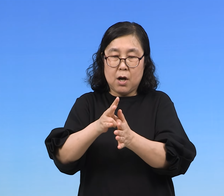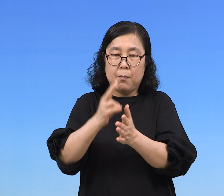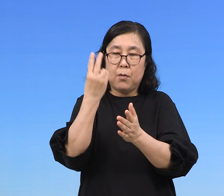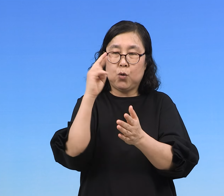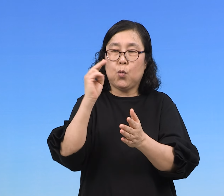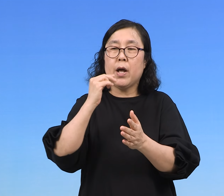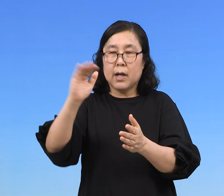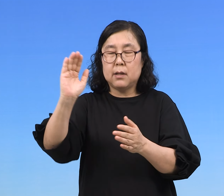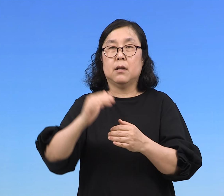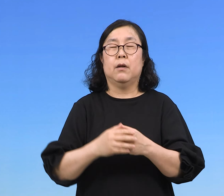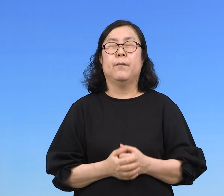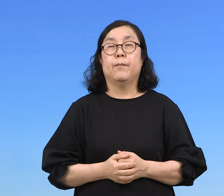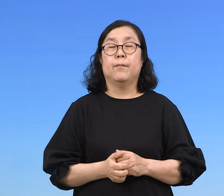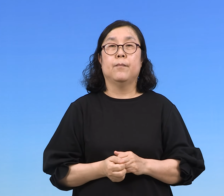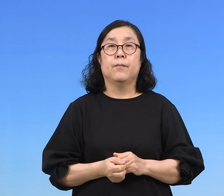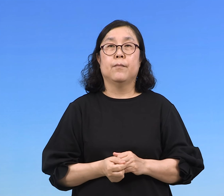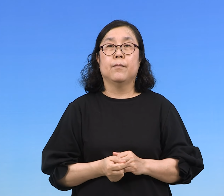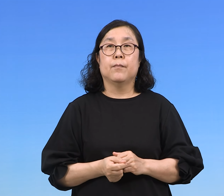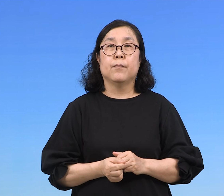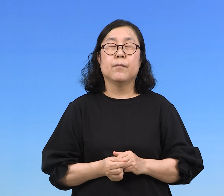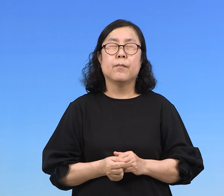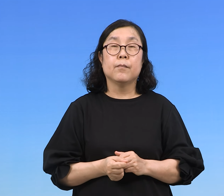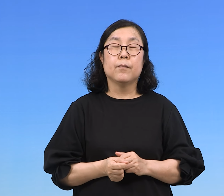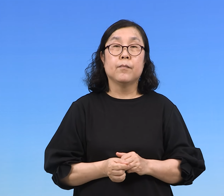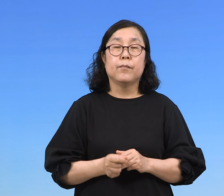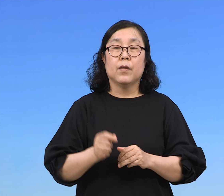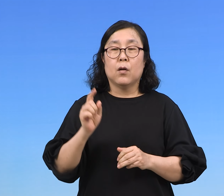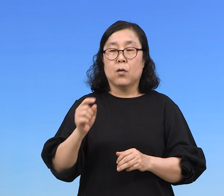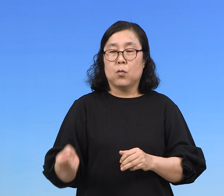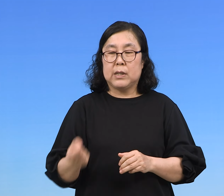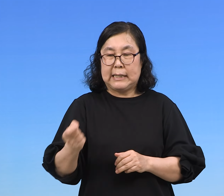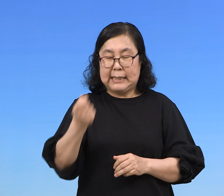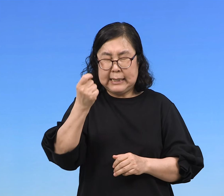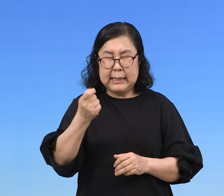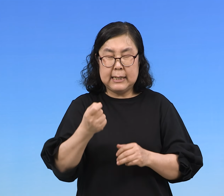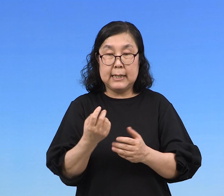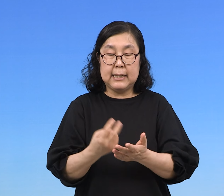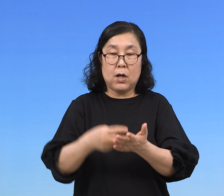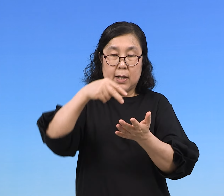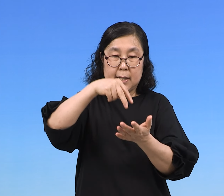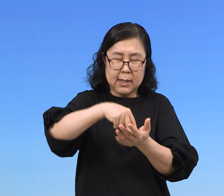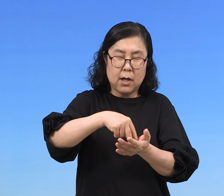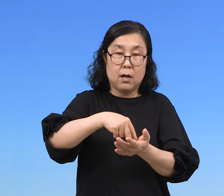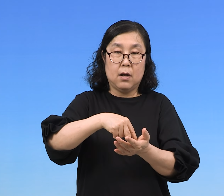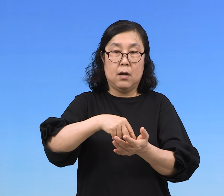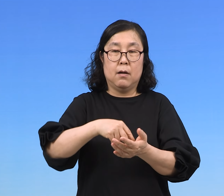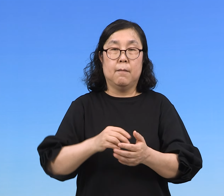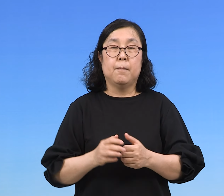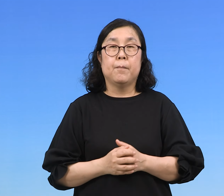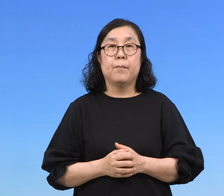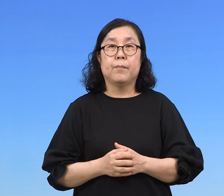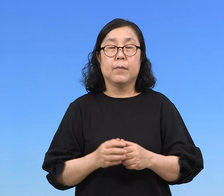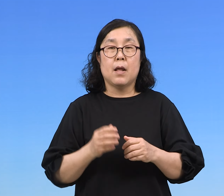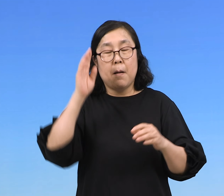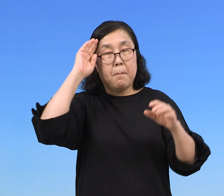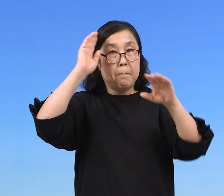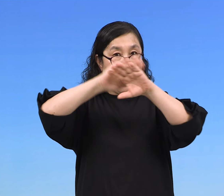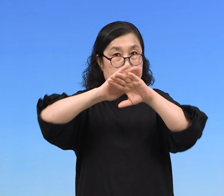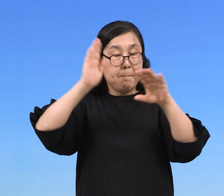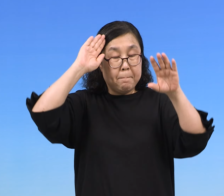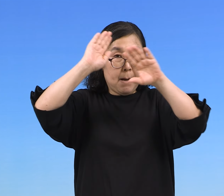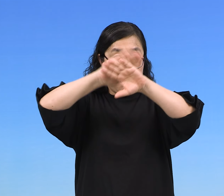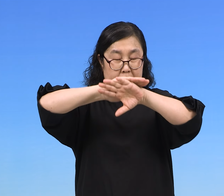예루살렘에 돌아가 보니, 세 번역으로 보니까 그들이 곧 바로 일어나서, 이게 지금요 밤이거든요.